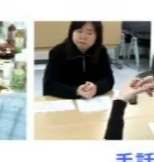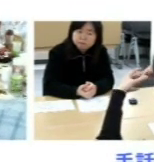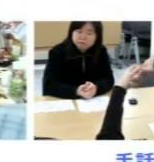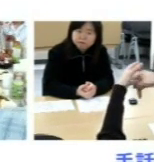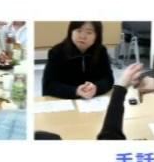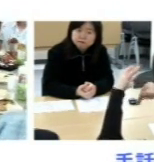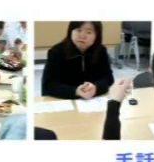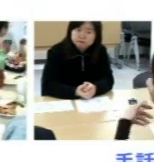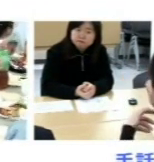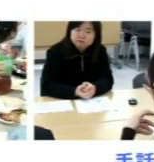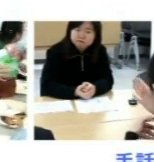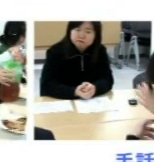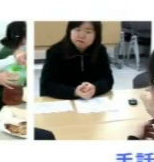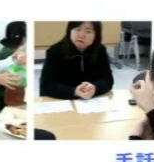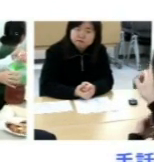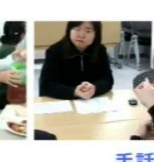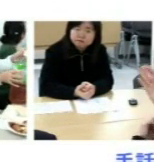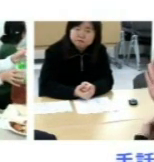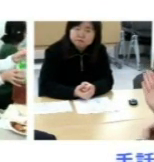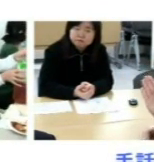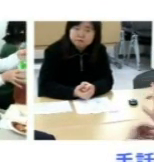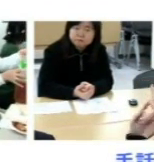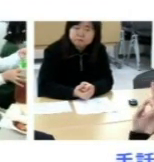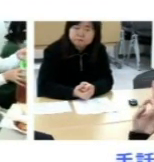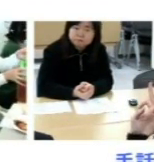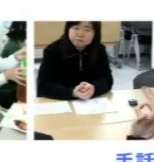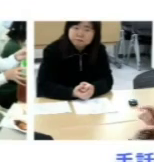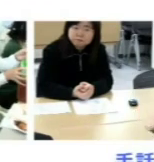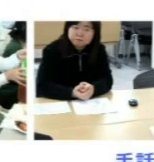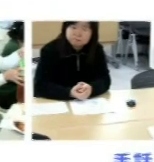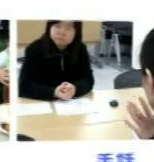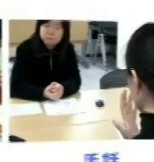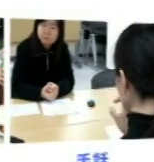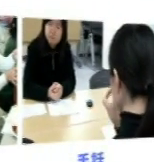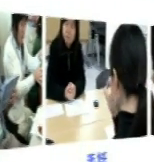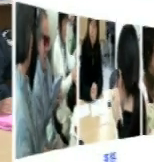使用し、音声でコミュニケーションを取ります。